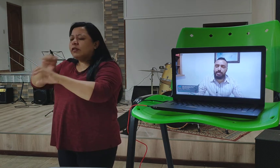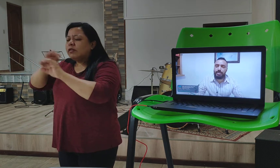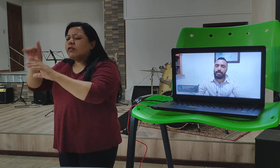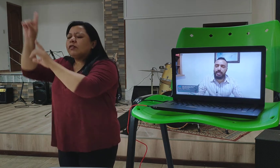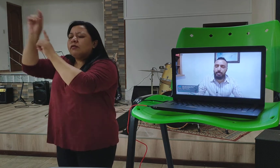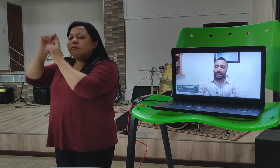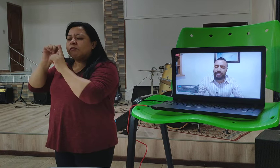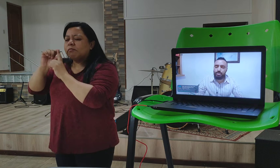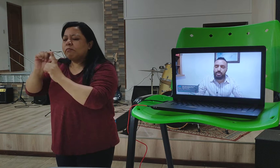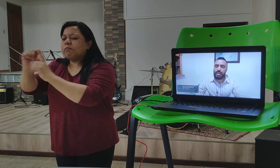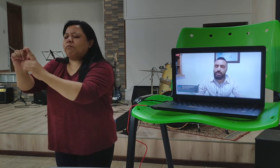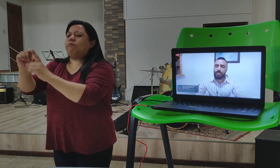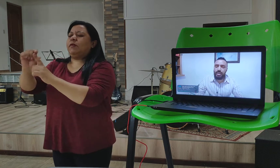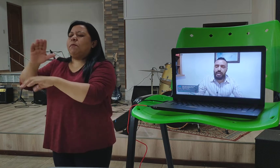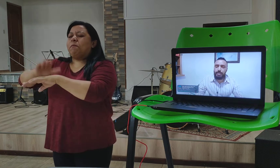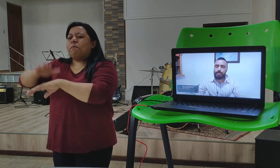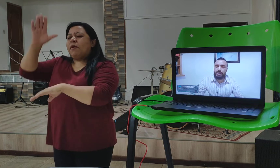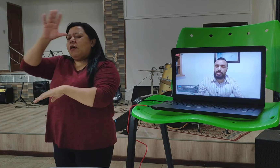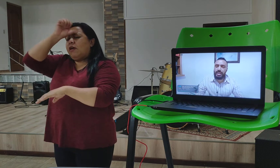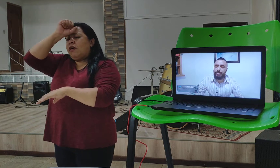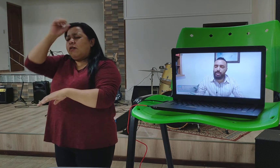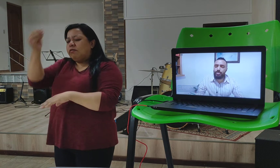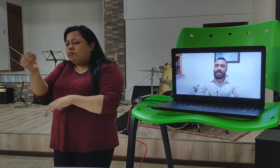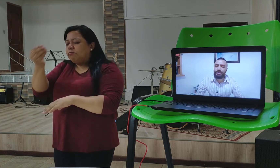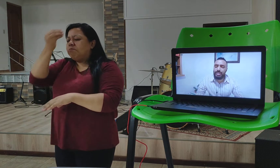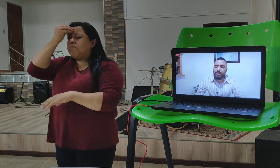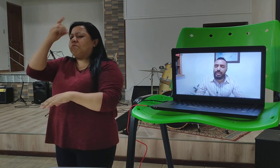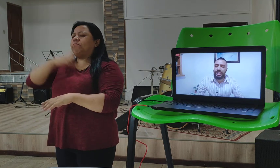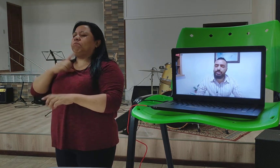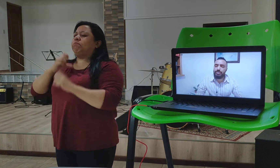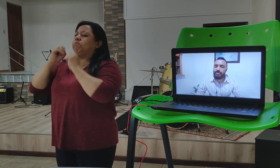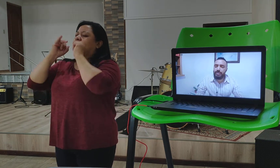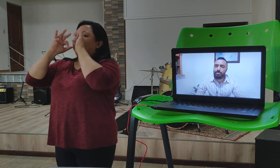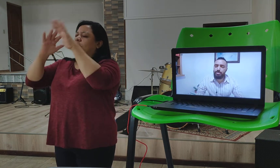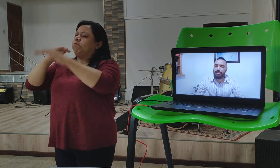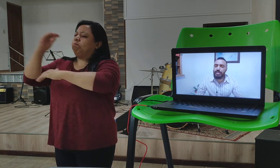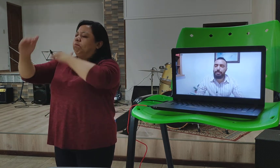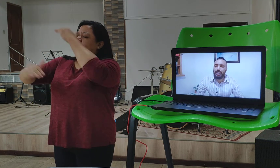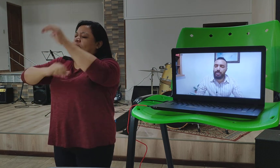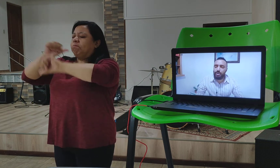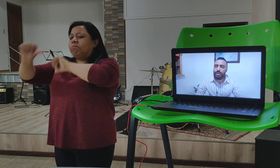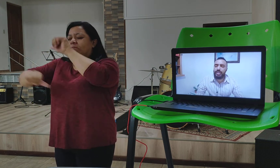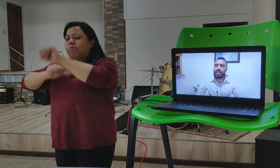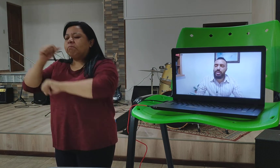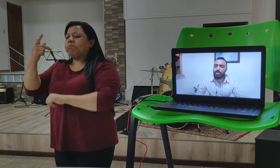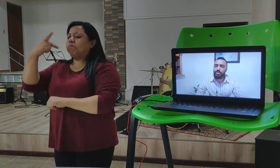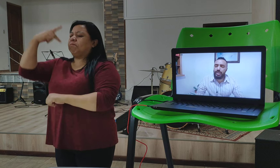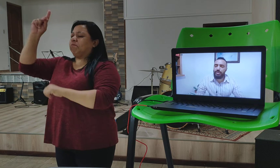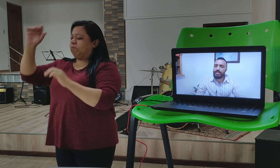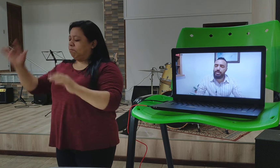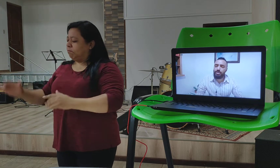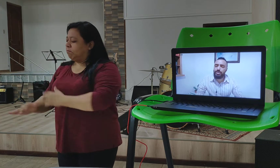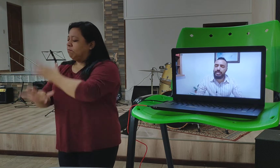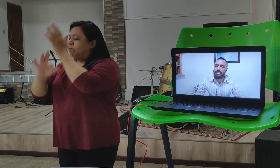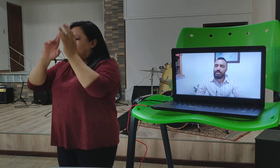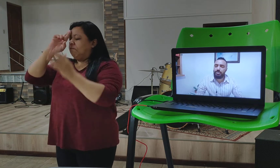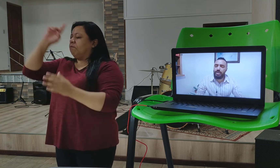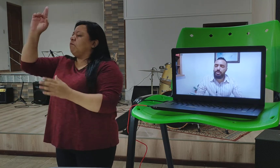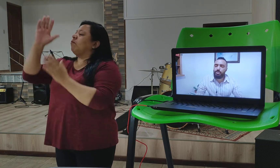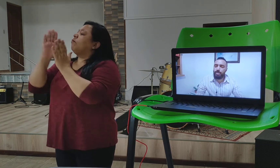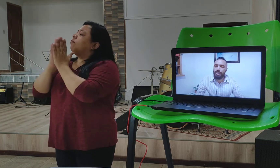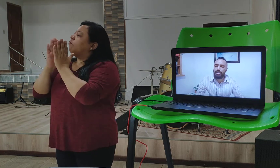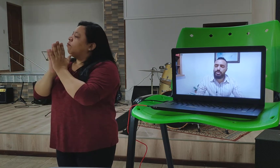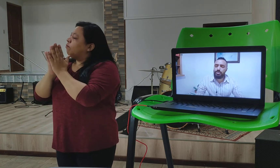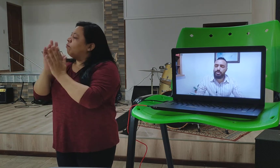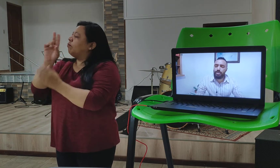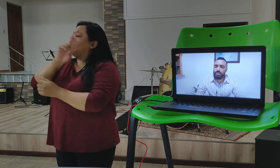nós possamos aprender mais do Senhor e possamos ser abençoados, edificados, e vivemos uma vida para a glória do Senhor. Essa é a nossa oração,